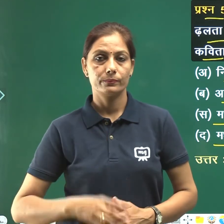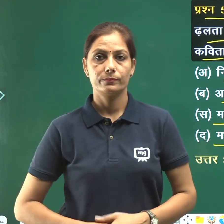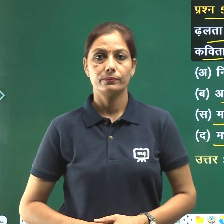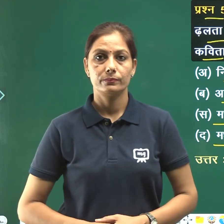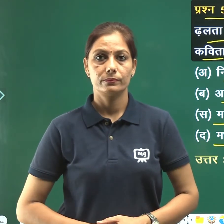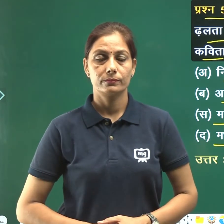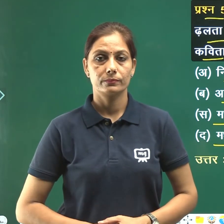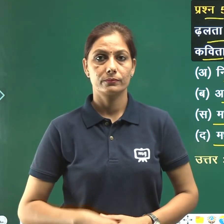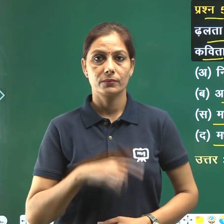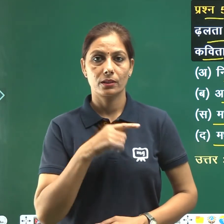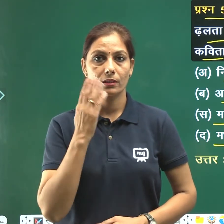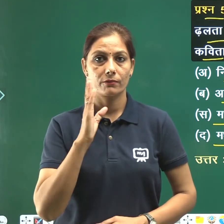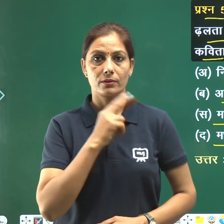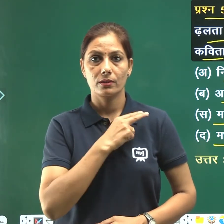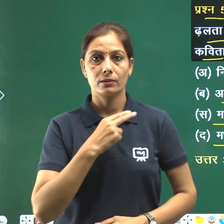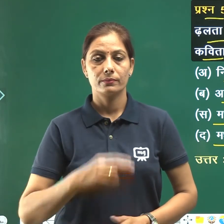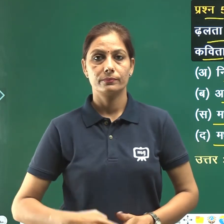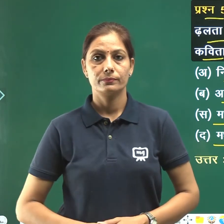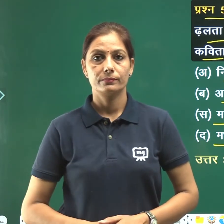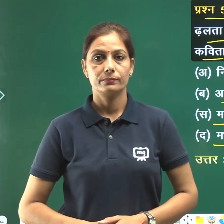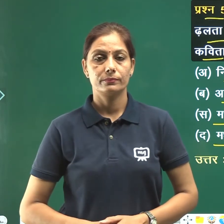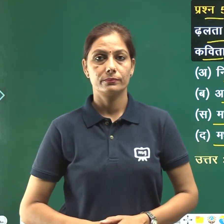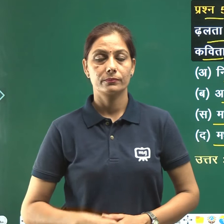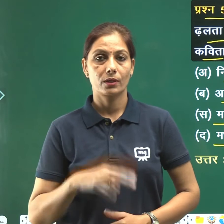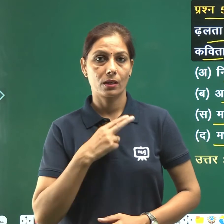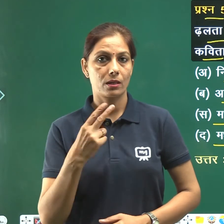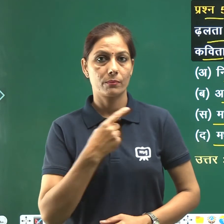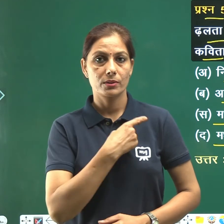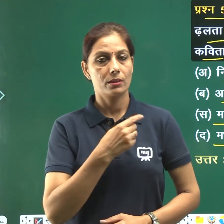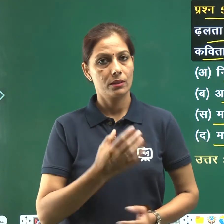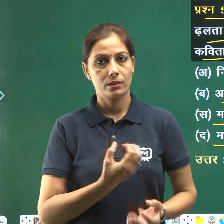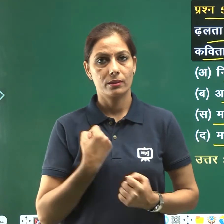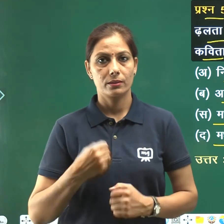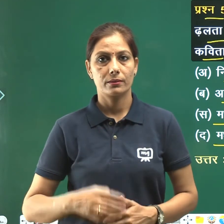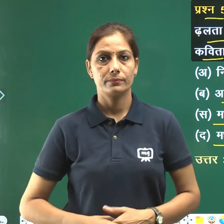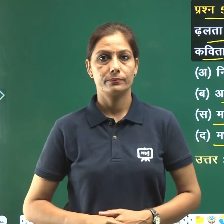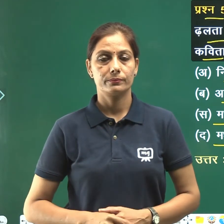निमंत्रण। यह कविता निशा निमंत्रण से ली गई है।